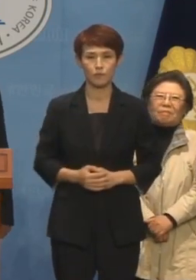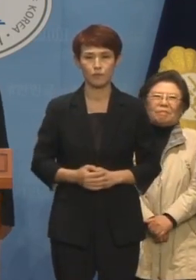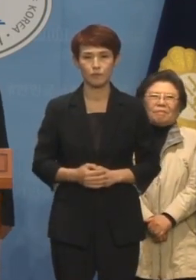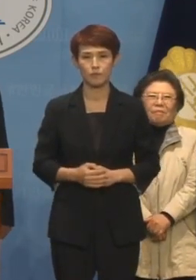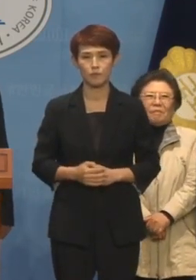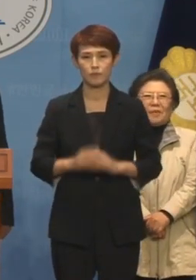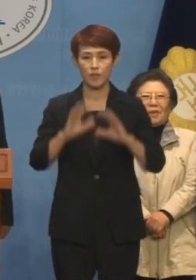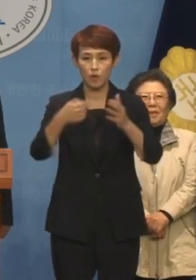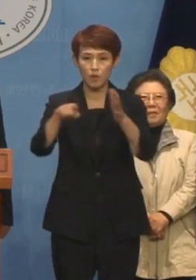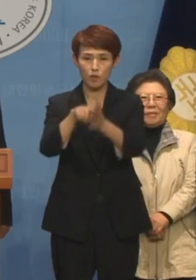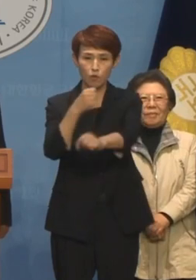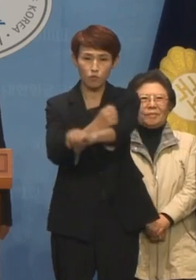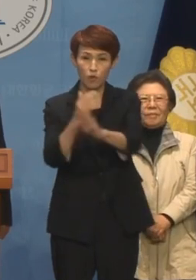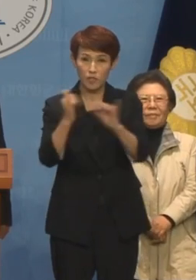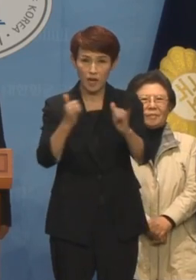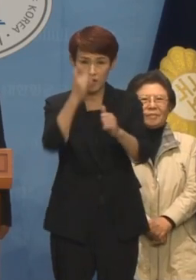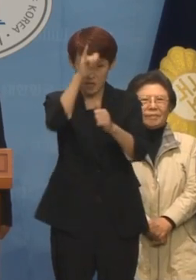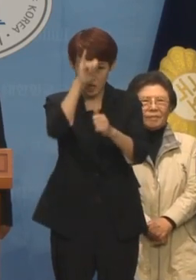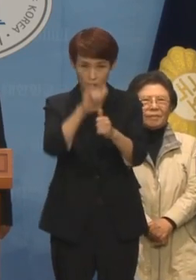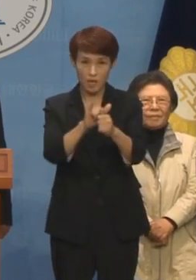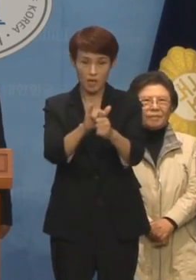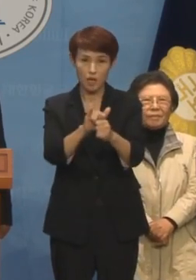민주유공자 예우에 관한 법은